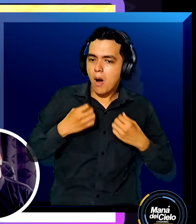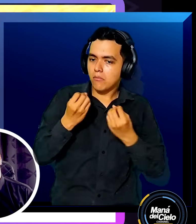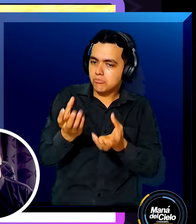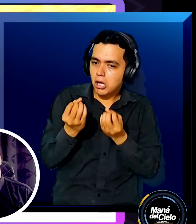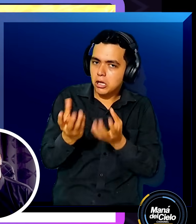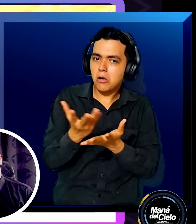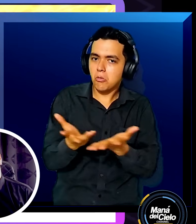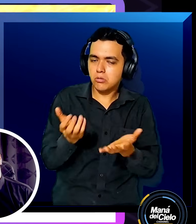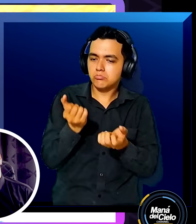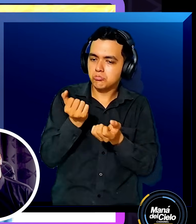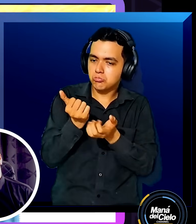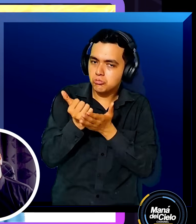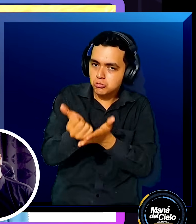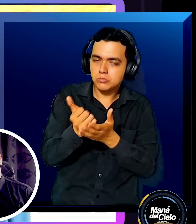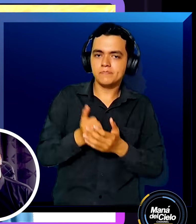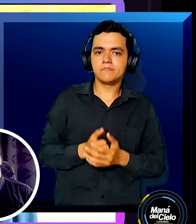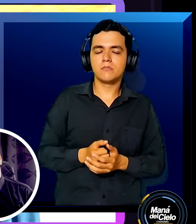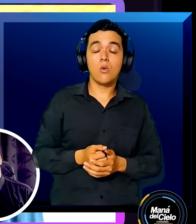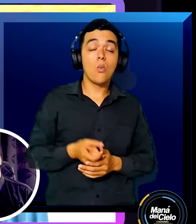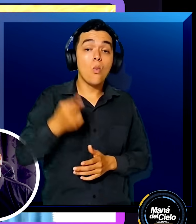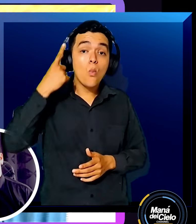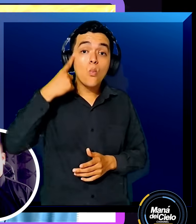Todo es Brenda para hermana Luz Marina.